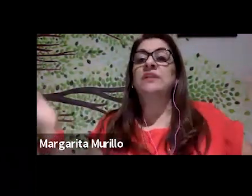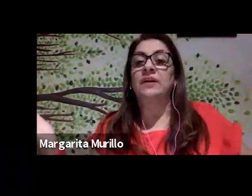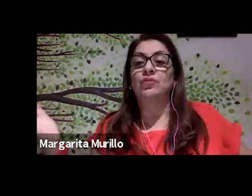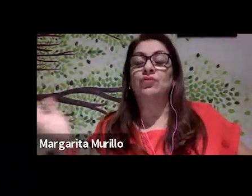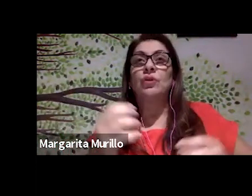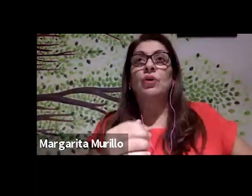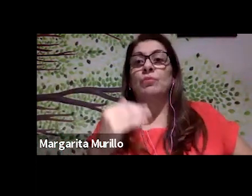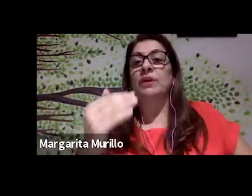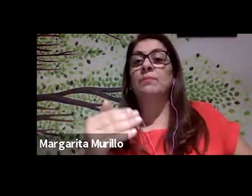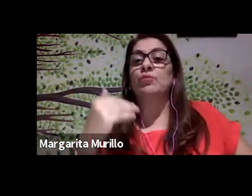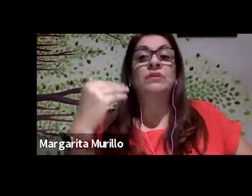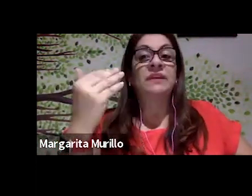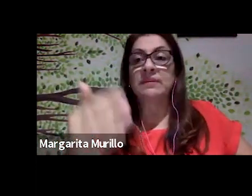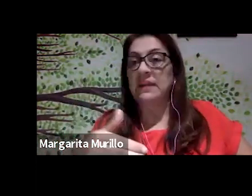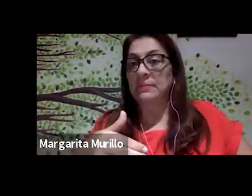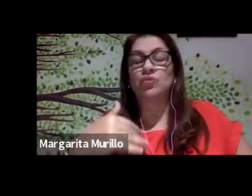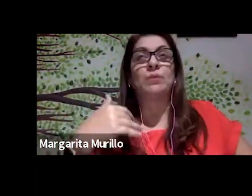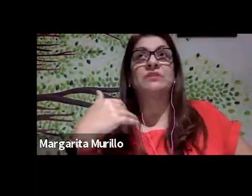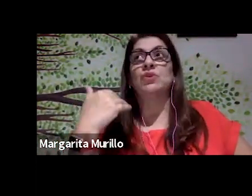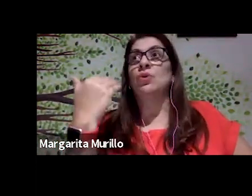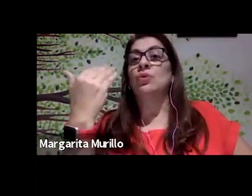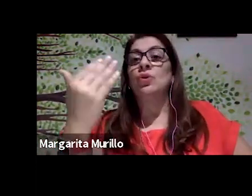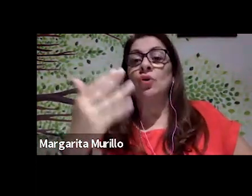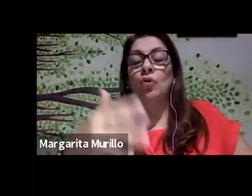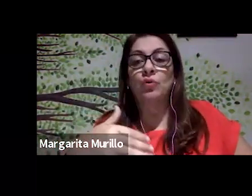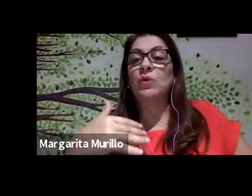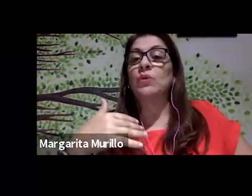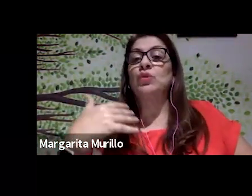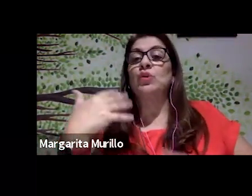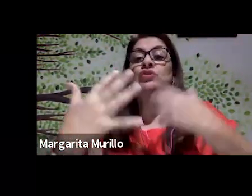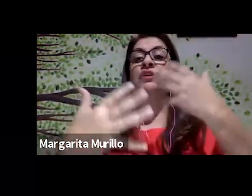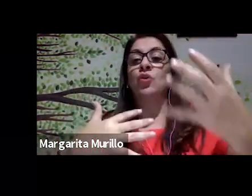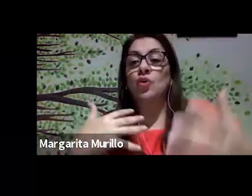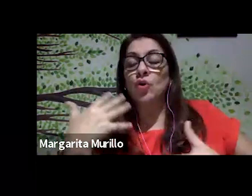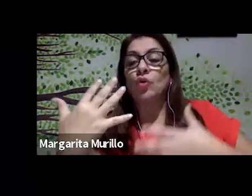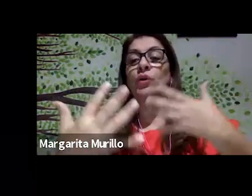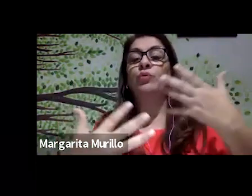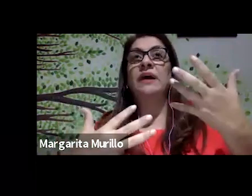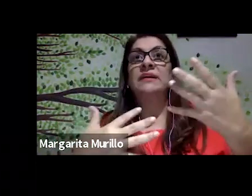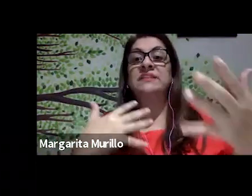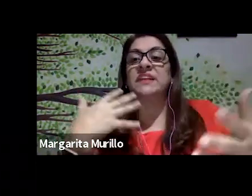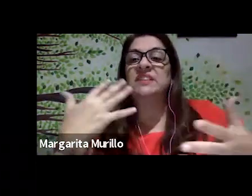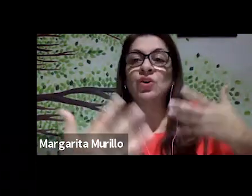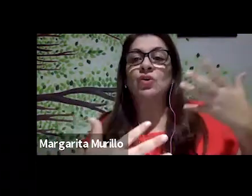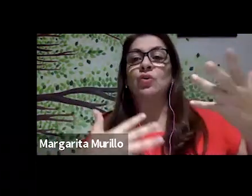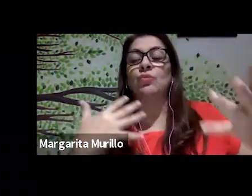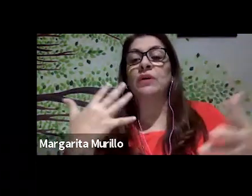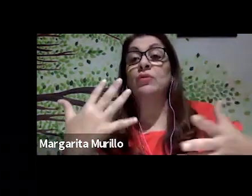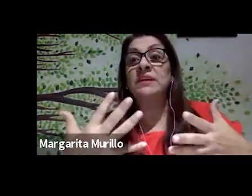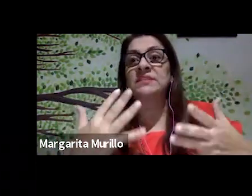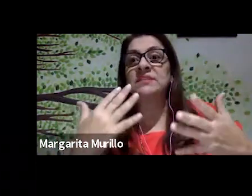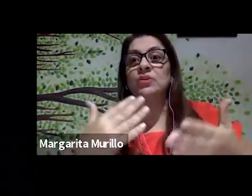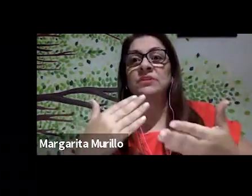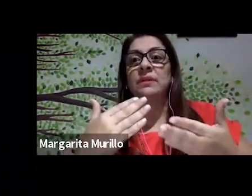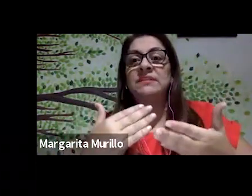ordinarios por ejemplo no a través de la masturbación o de un encuentro erótico o de una excitación o